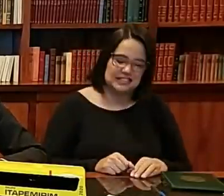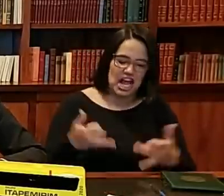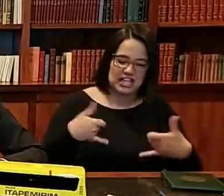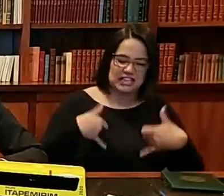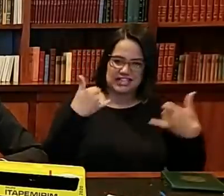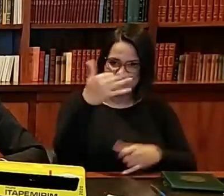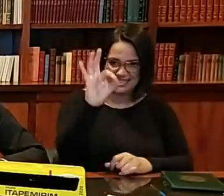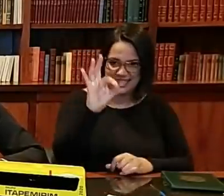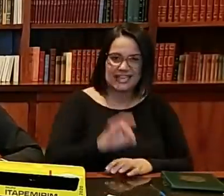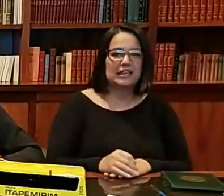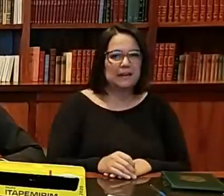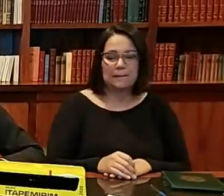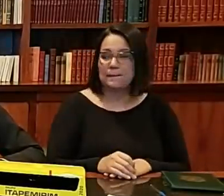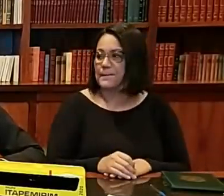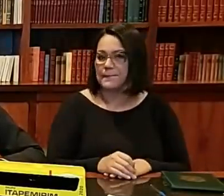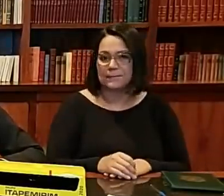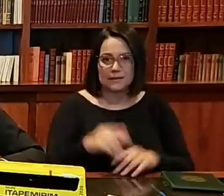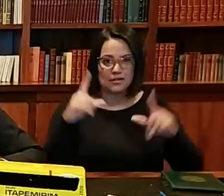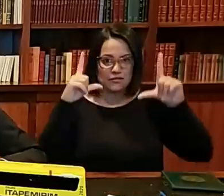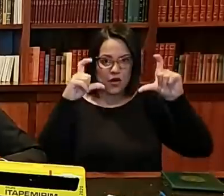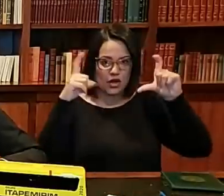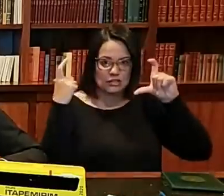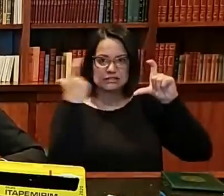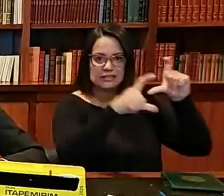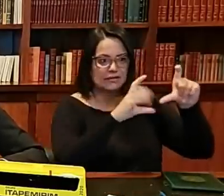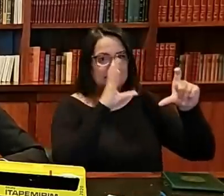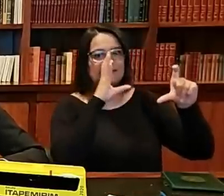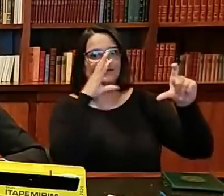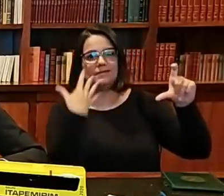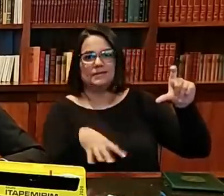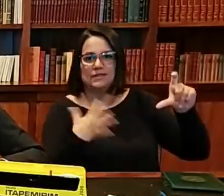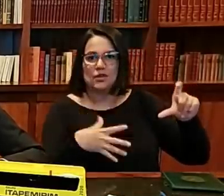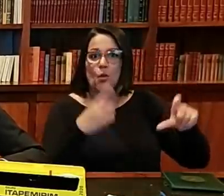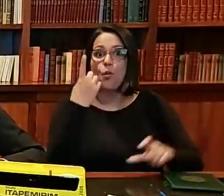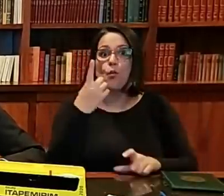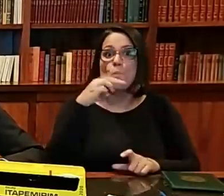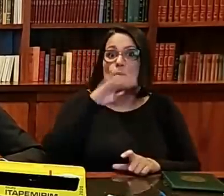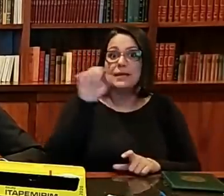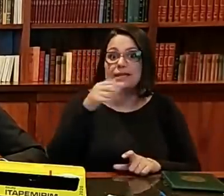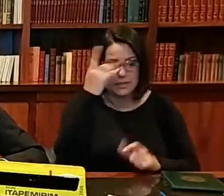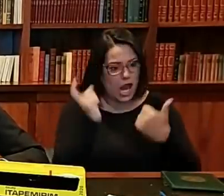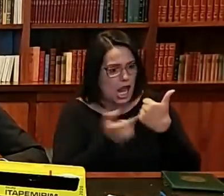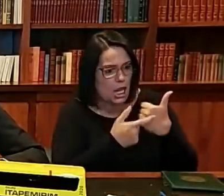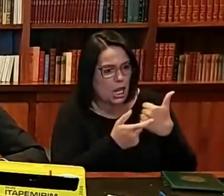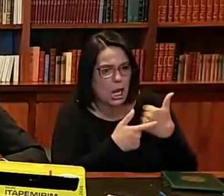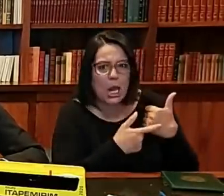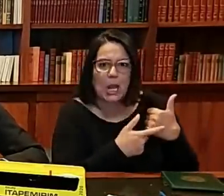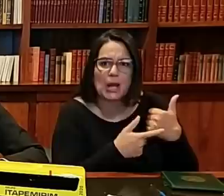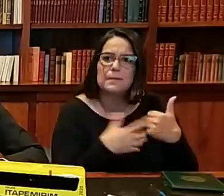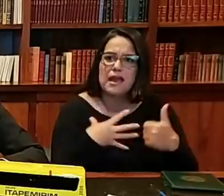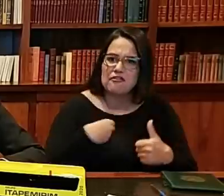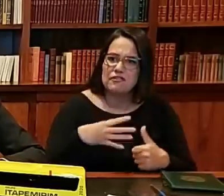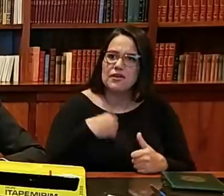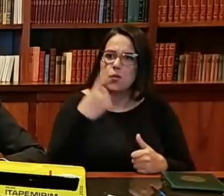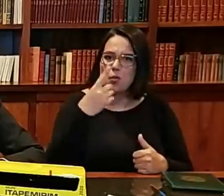anos. Realmente, quando bota uma foto dela no Facebook, é uma coisa fantástica, né? Eu acho que bateu 1 milhão de likes. Né?